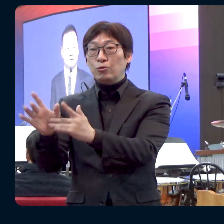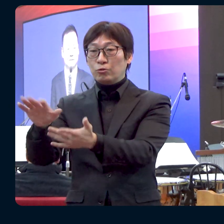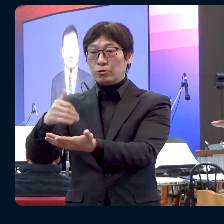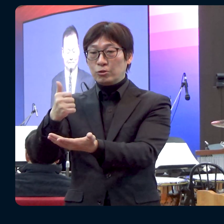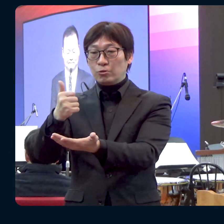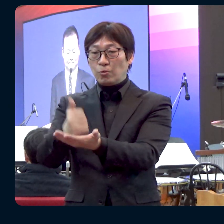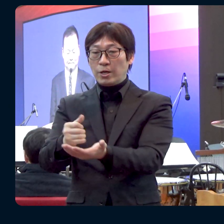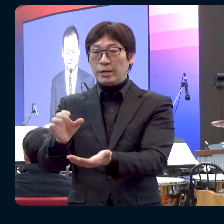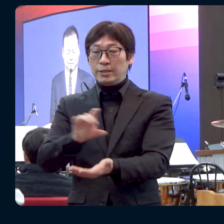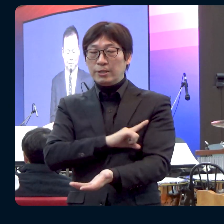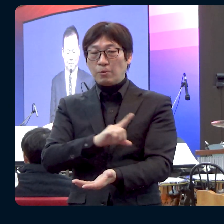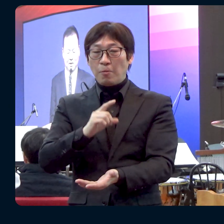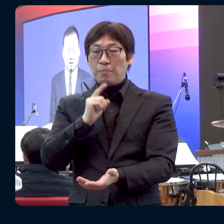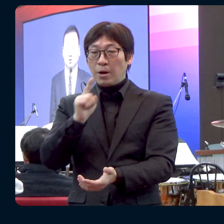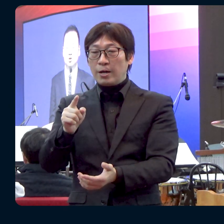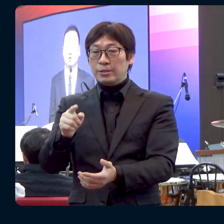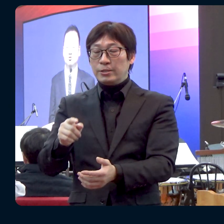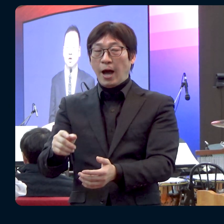그에게서 나오라.